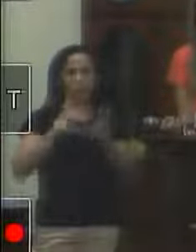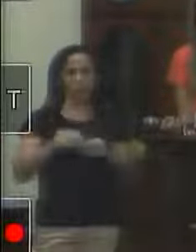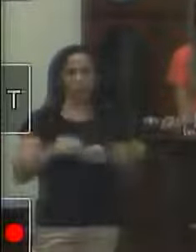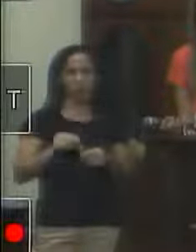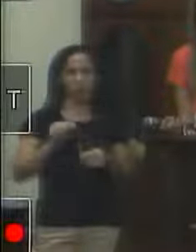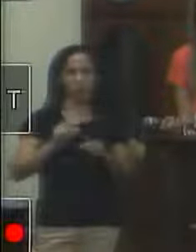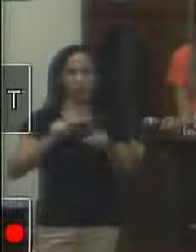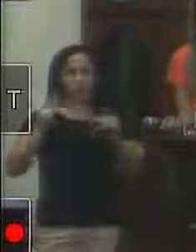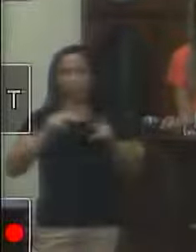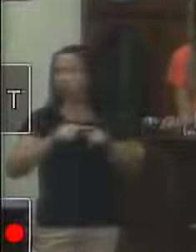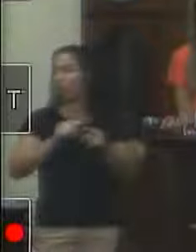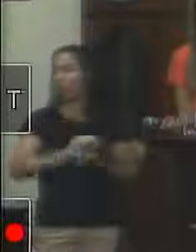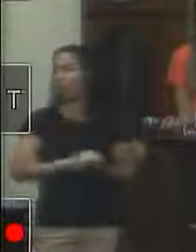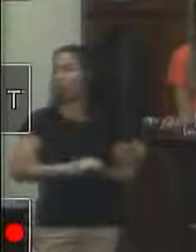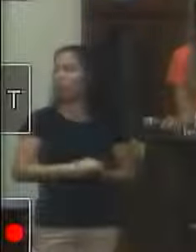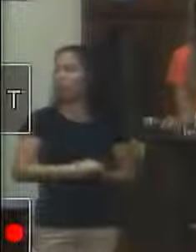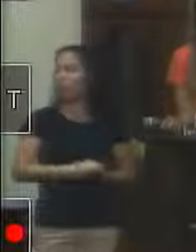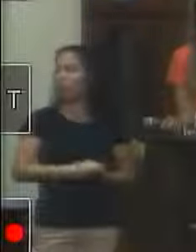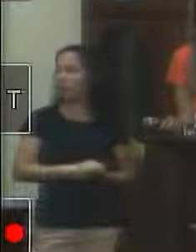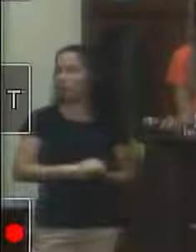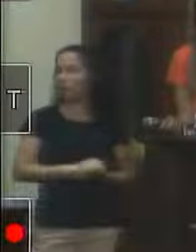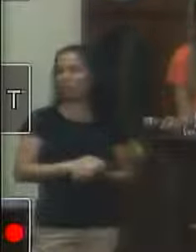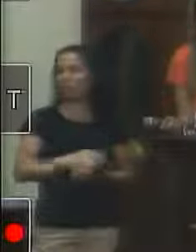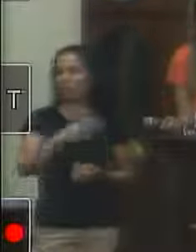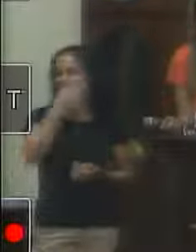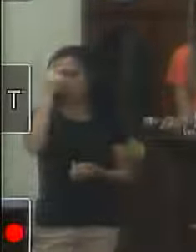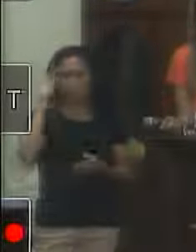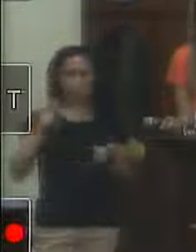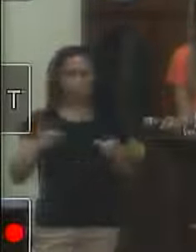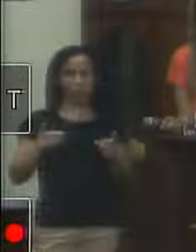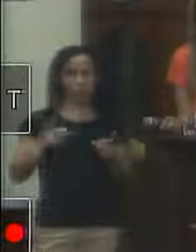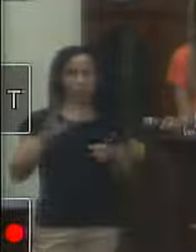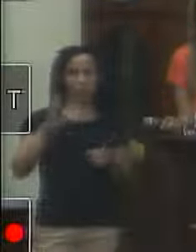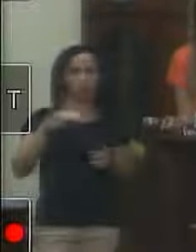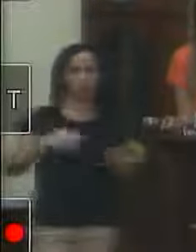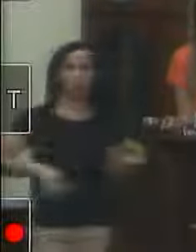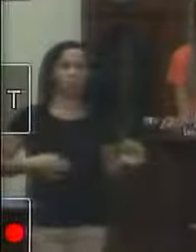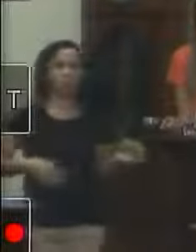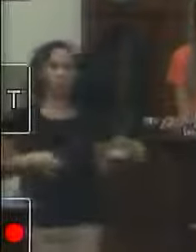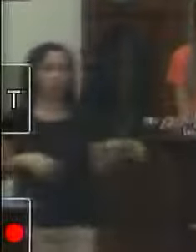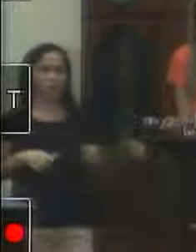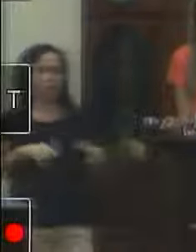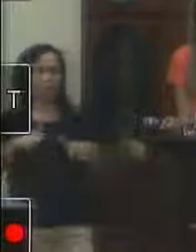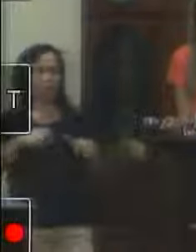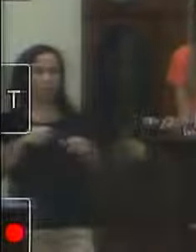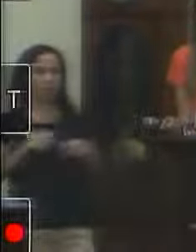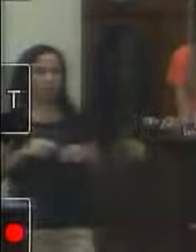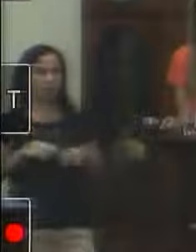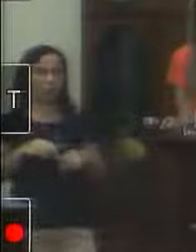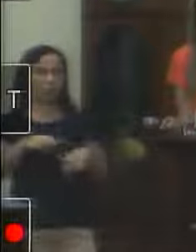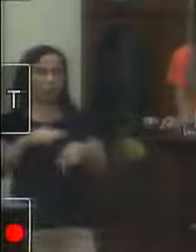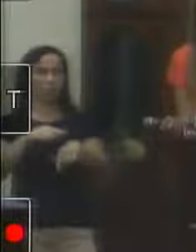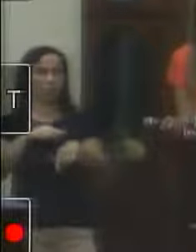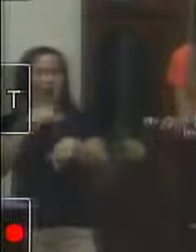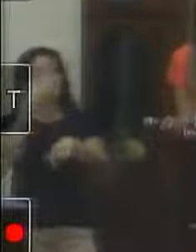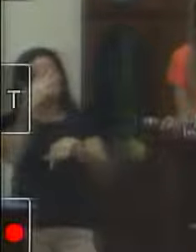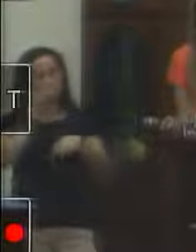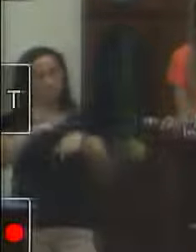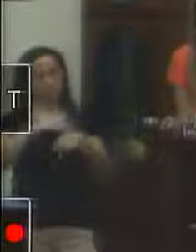a diferença daquele comerciante que está lá em conservatória, trabalhando, na época do carnaval, para